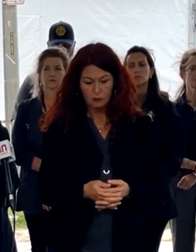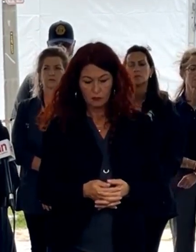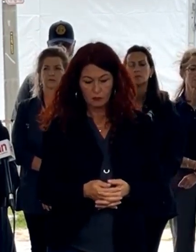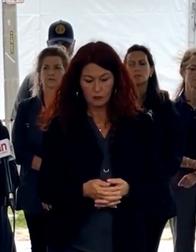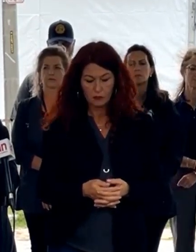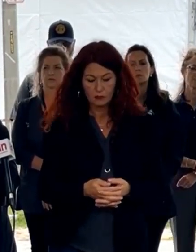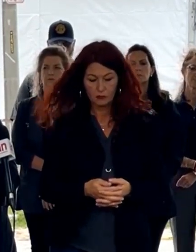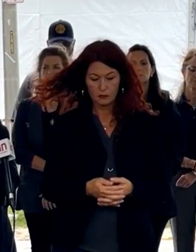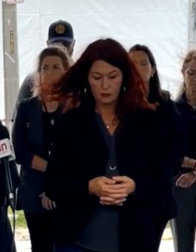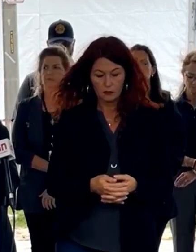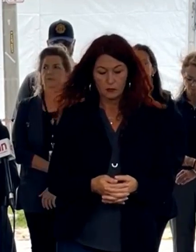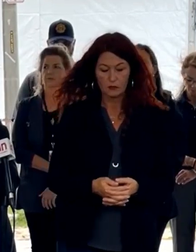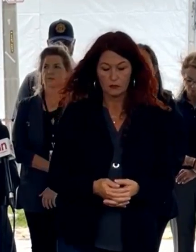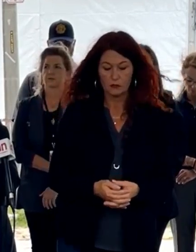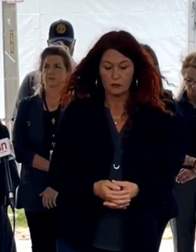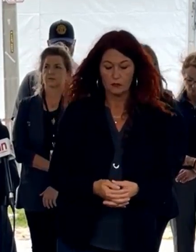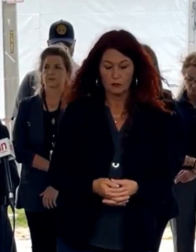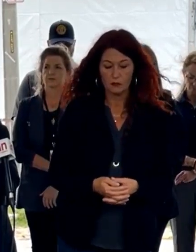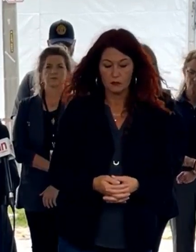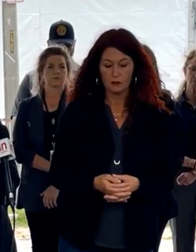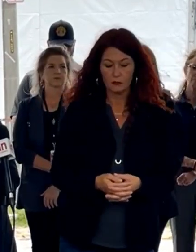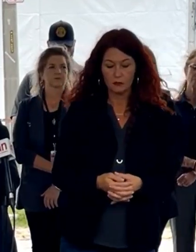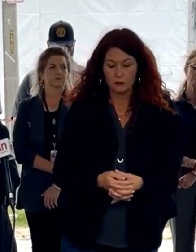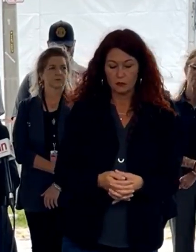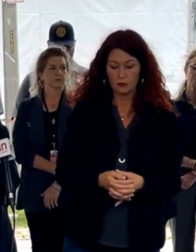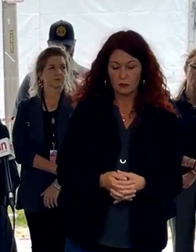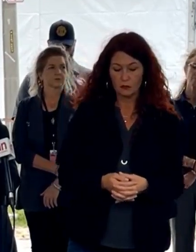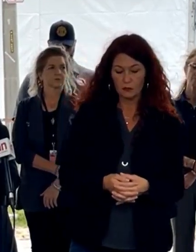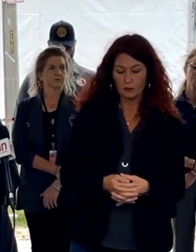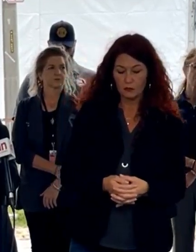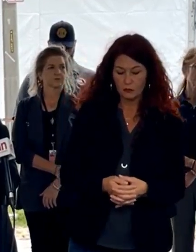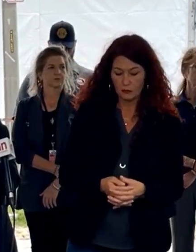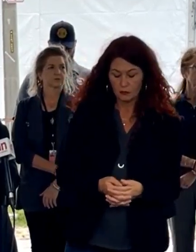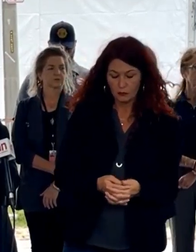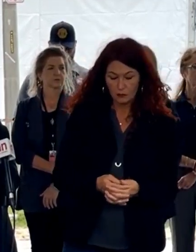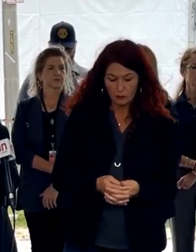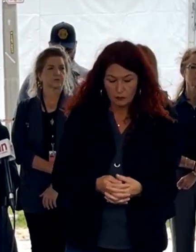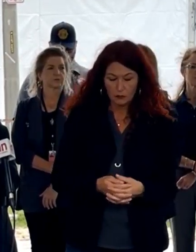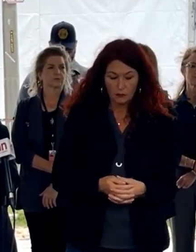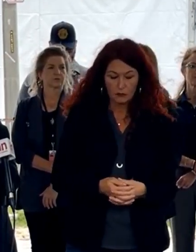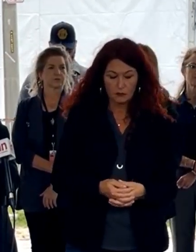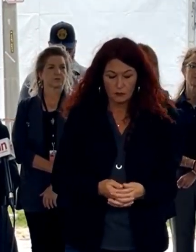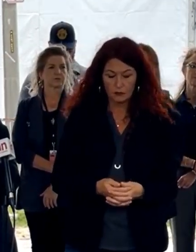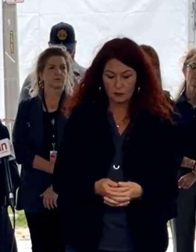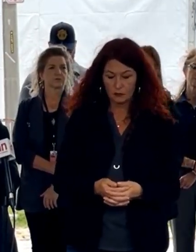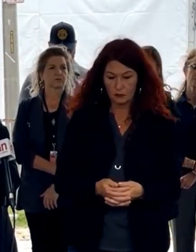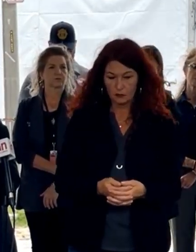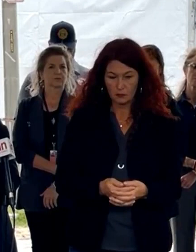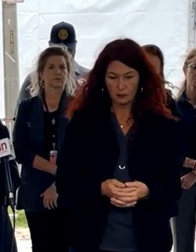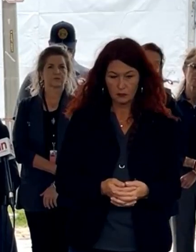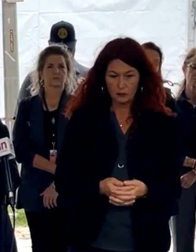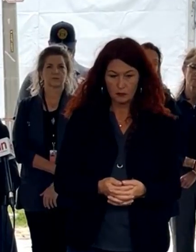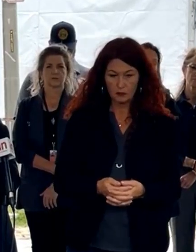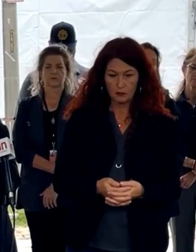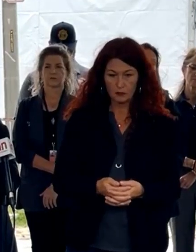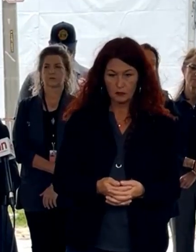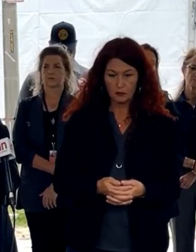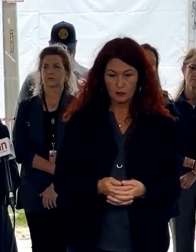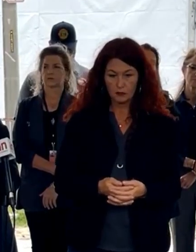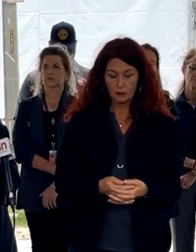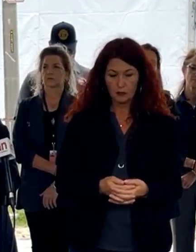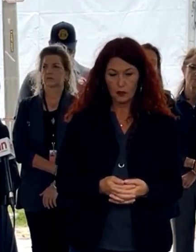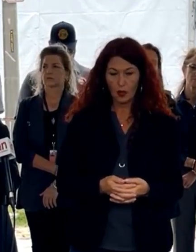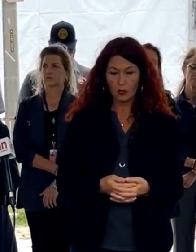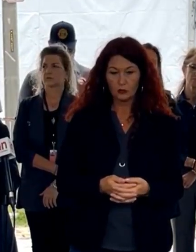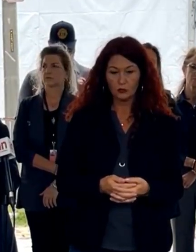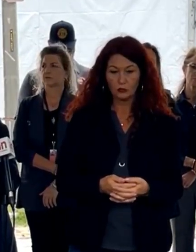realizar. Y yo estoy trabajando con ellos para ayudar en identificar exactamente la mejor manera